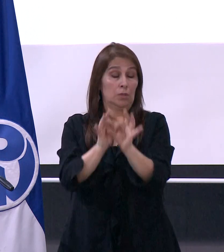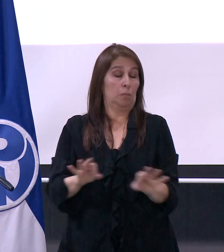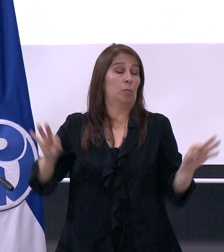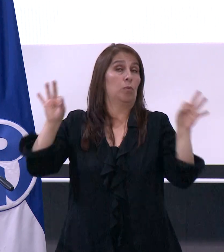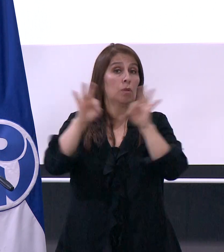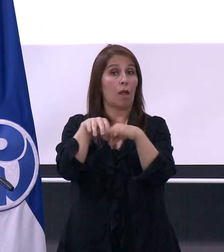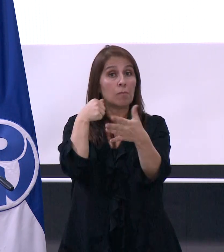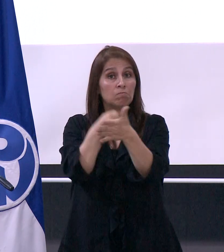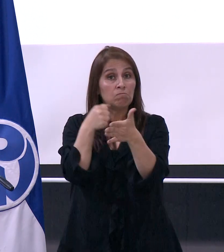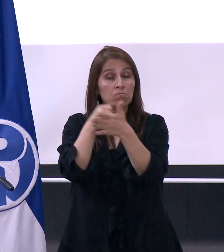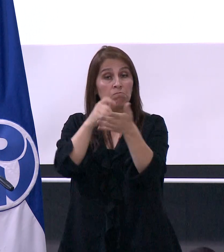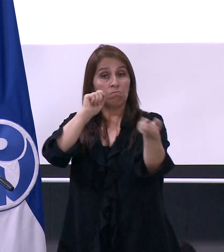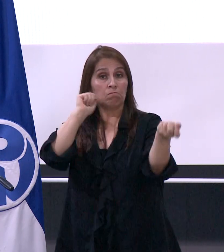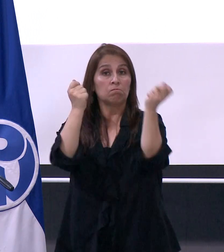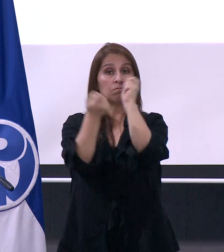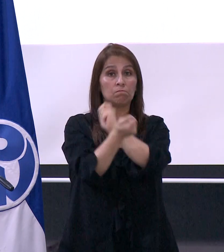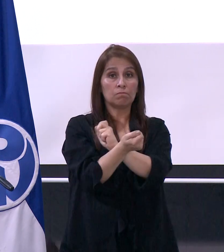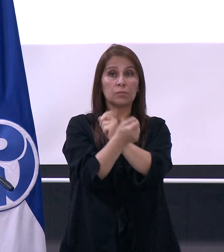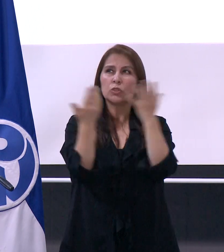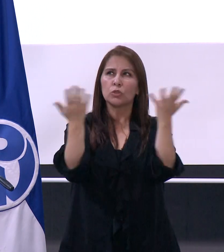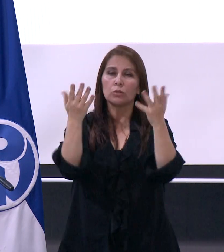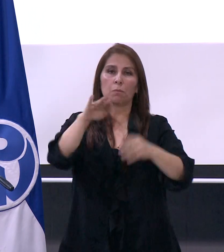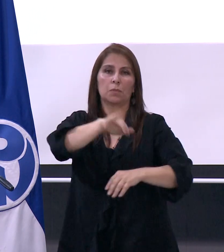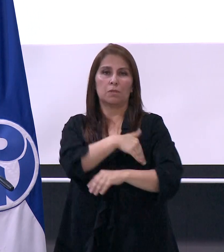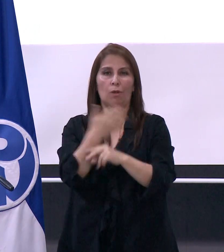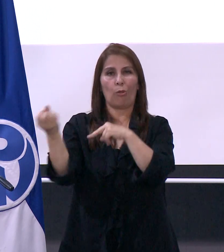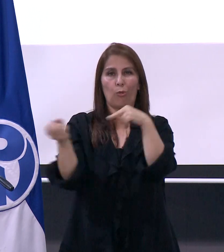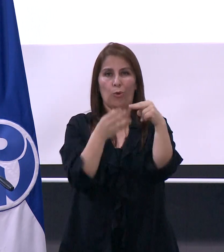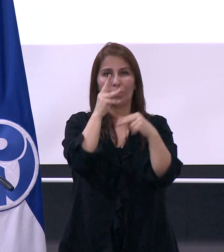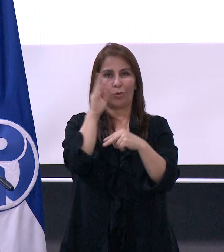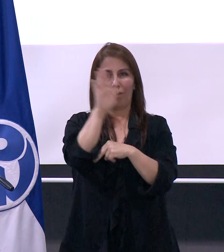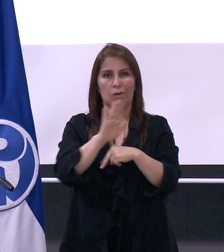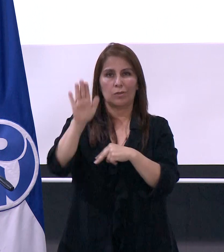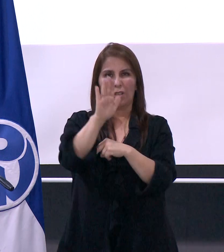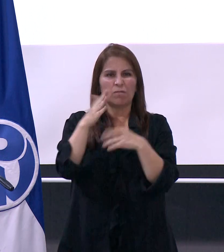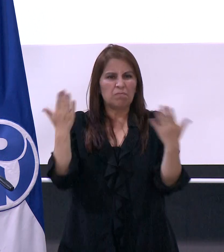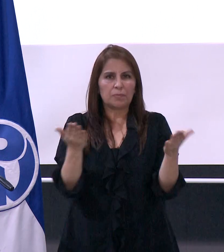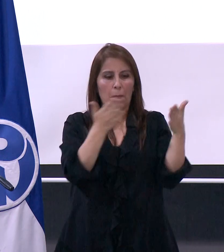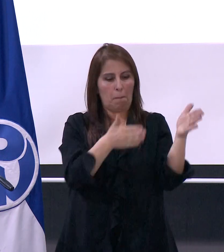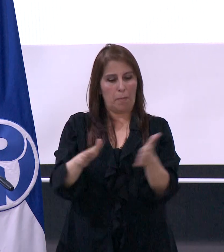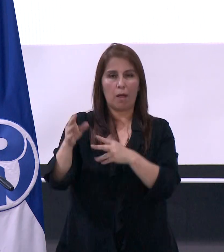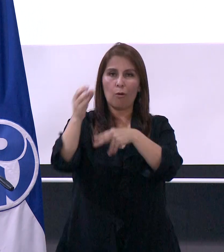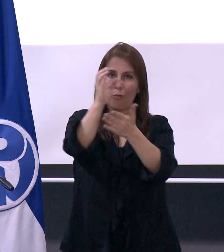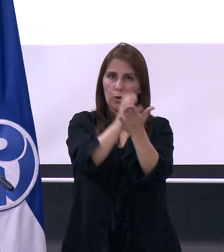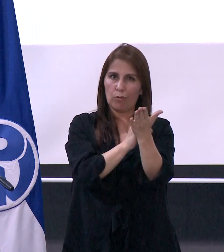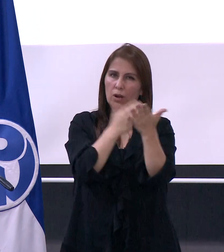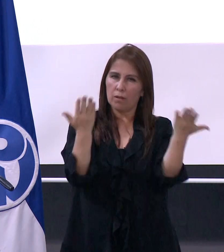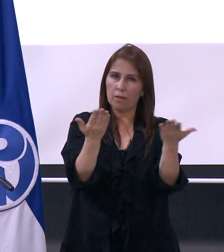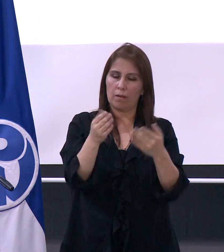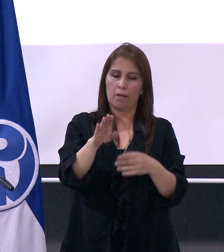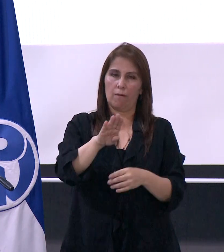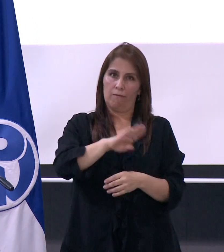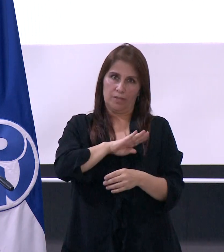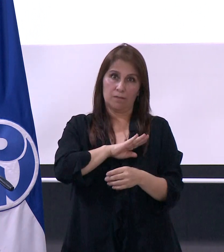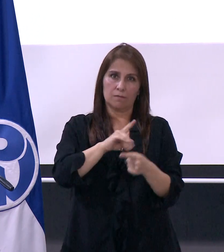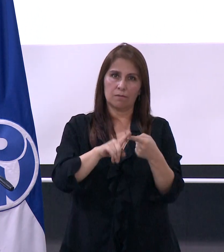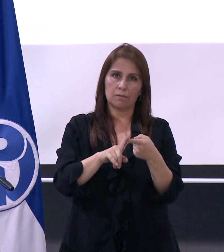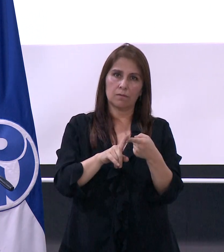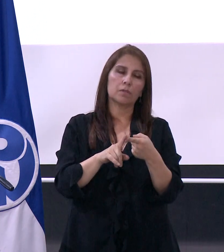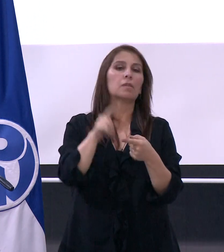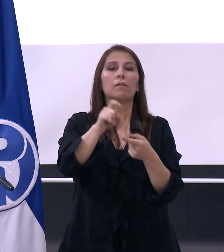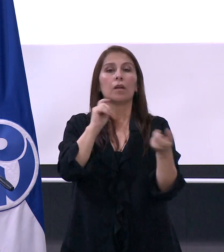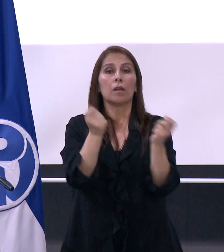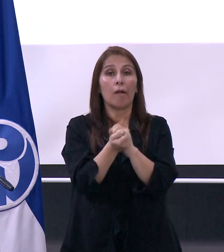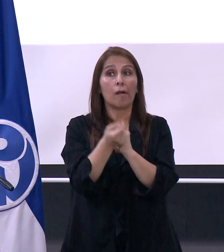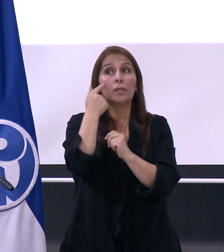intentos de reformas a nivel del ministerio de educación nacional en los planes curriculares de educación básica al tiempo que el magisterio se